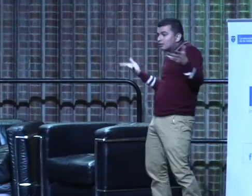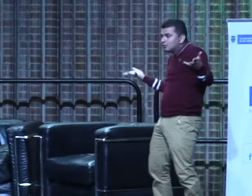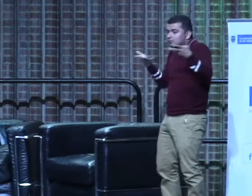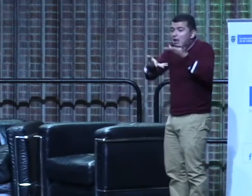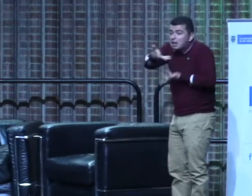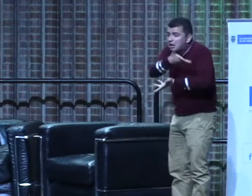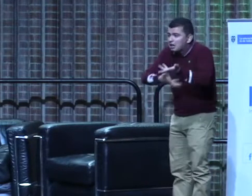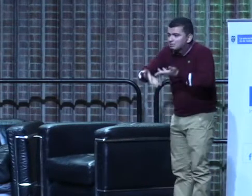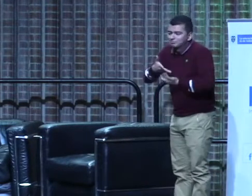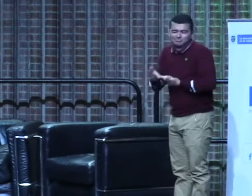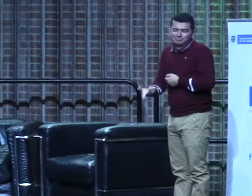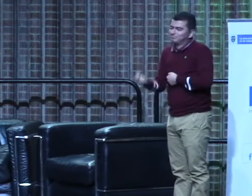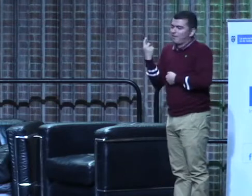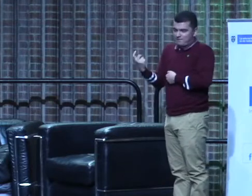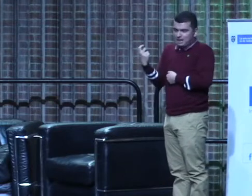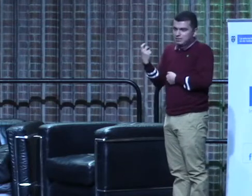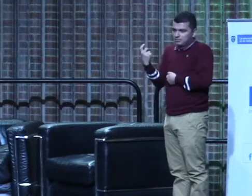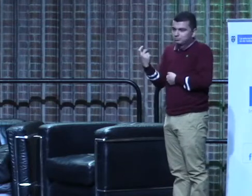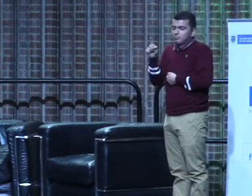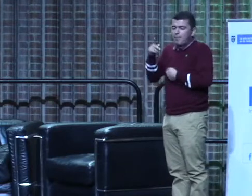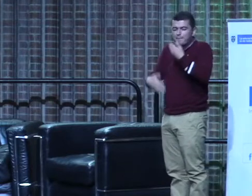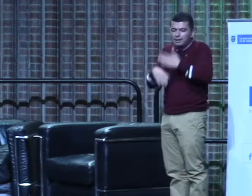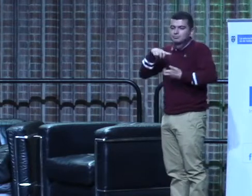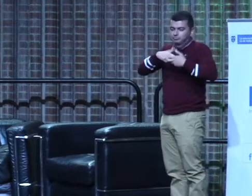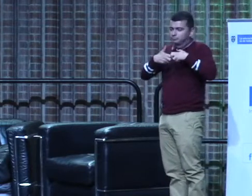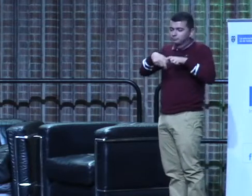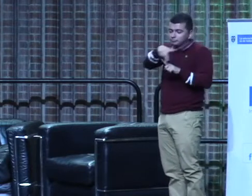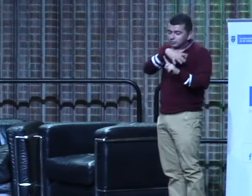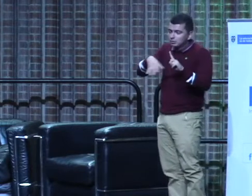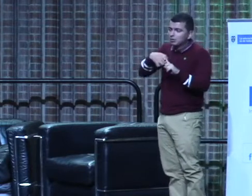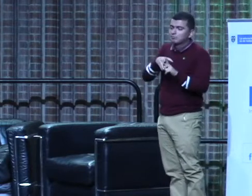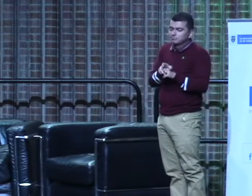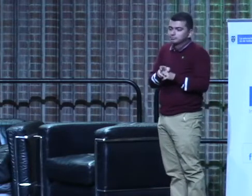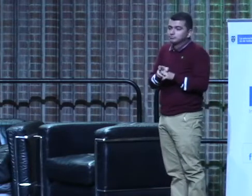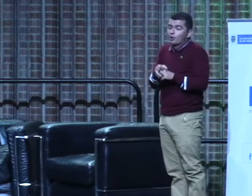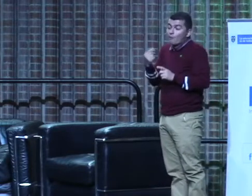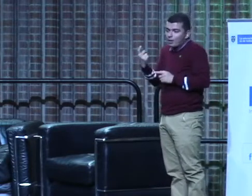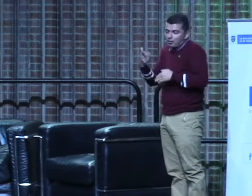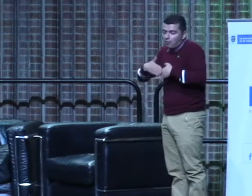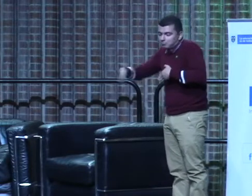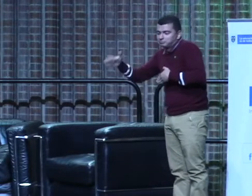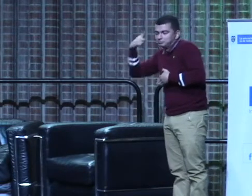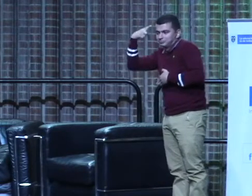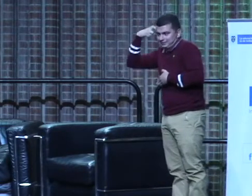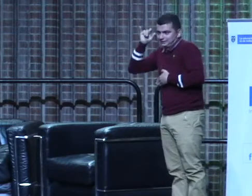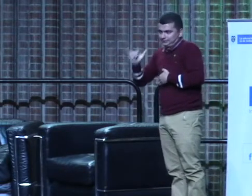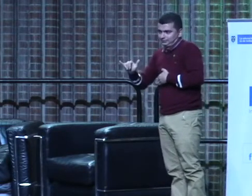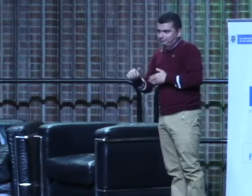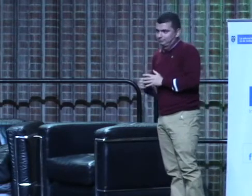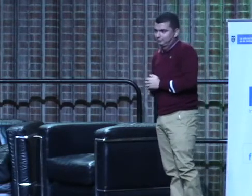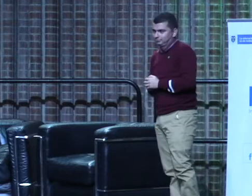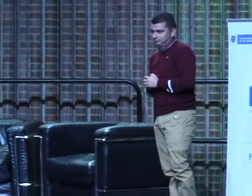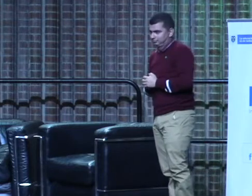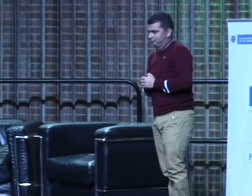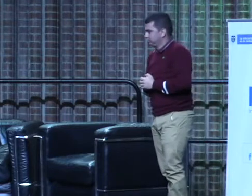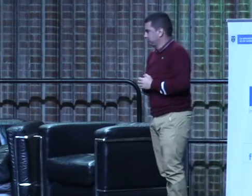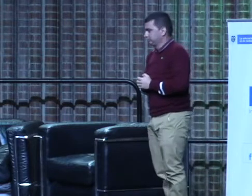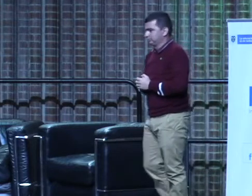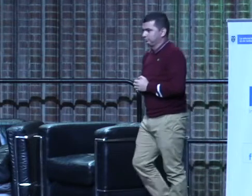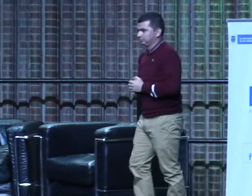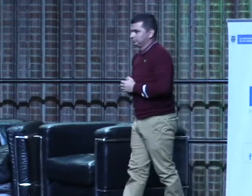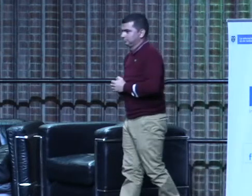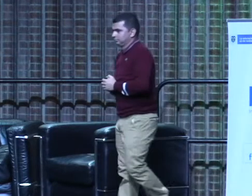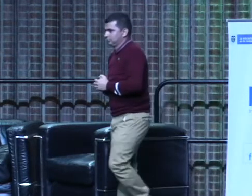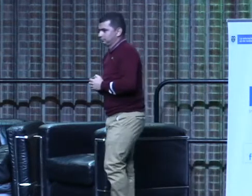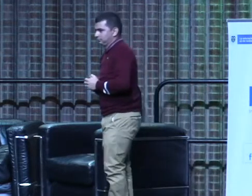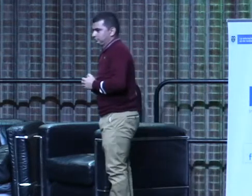modelos lingüísticos, pues también qué bueno articular acciones para atender la primera infancia. Yo creo que esa es la base y desde ahí debemos iniciar, y creo que ese